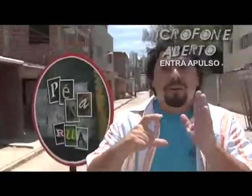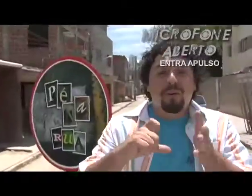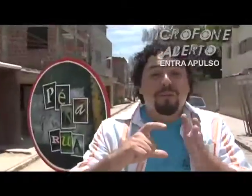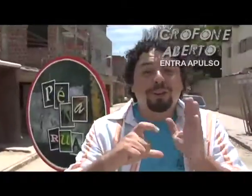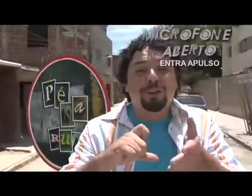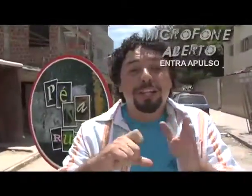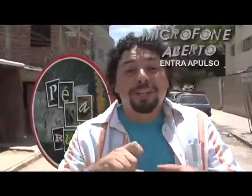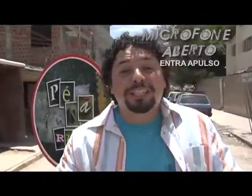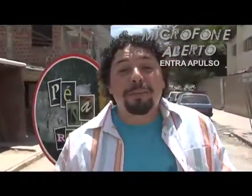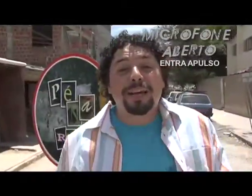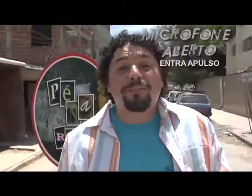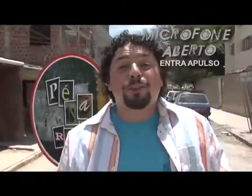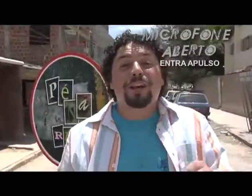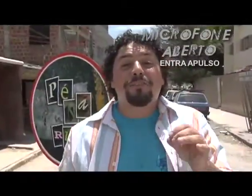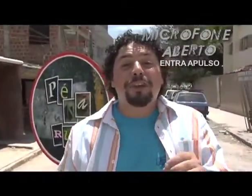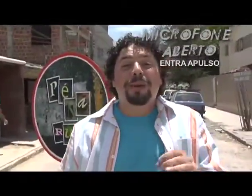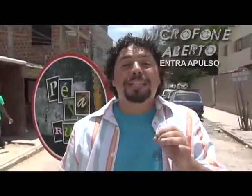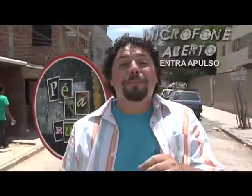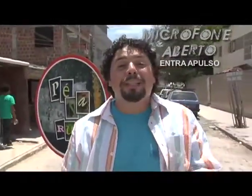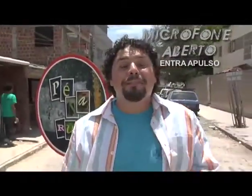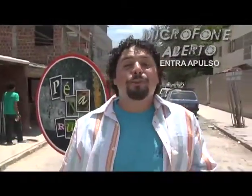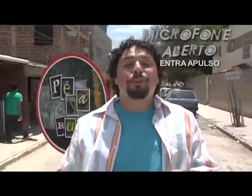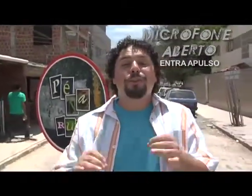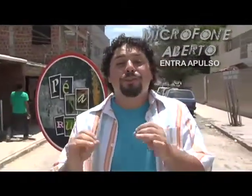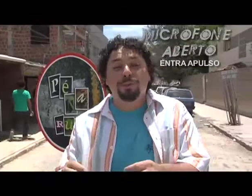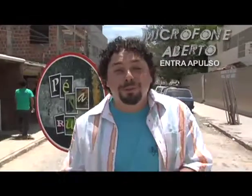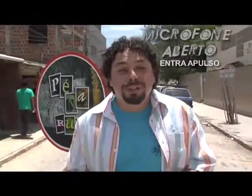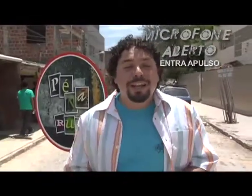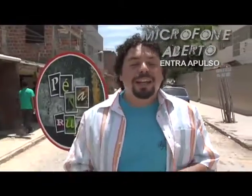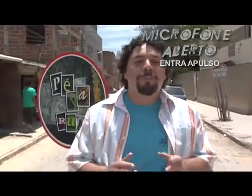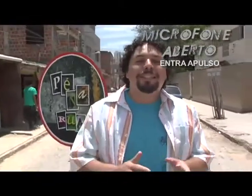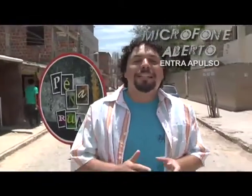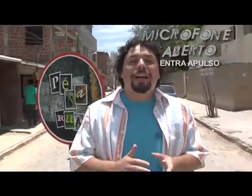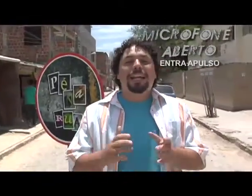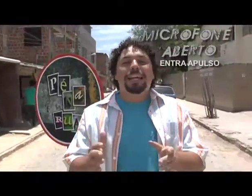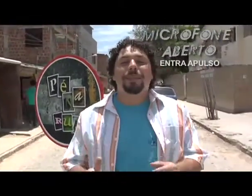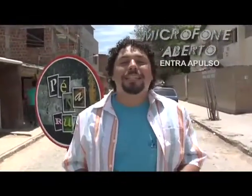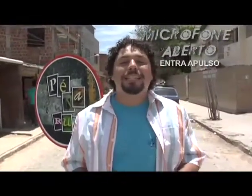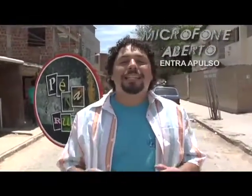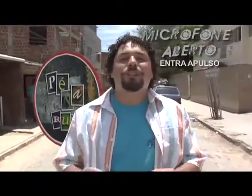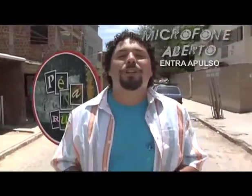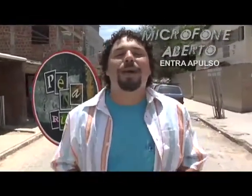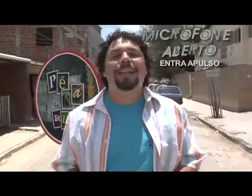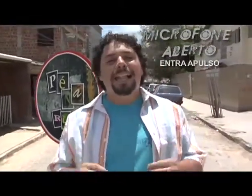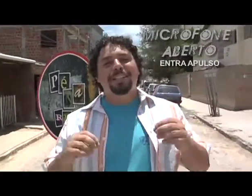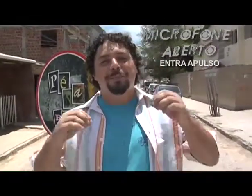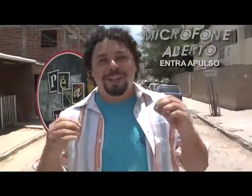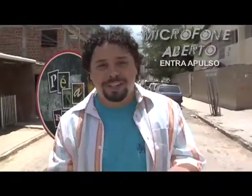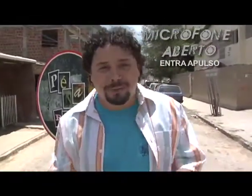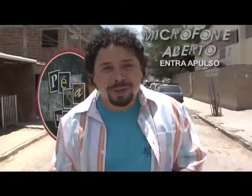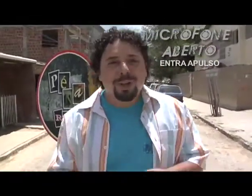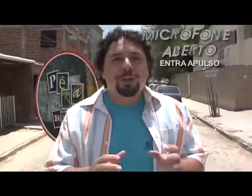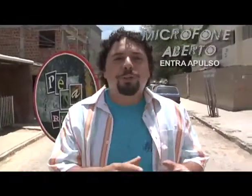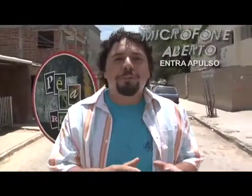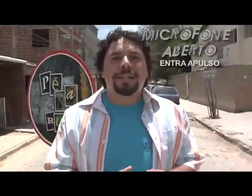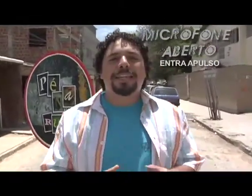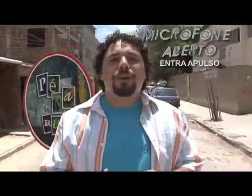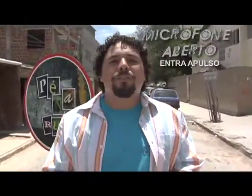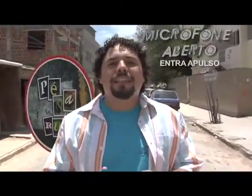O Fotolibras trabalha a fotografia participativa com jovens surdos, capacitando a galera para exercitar sua liberdade de expressão. Tudo em parceria com a